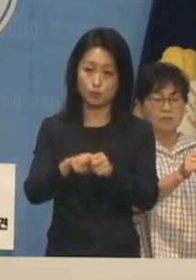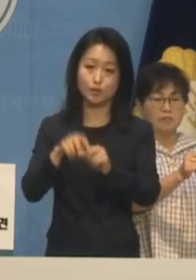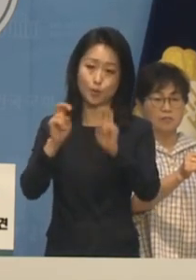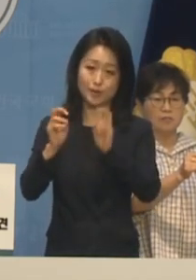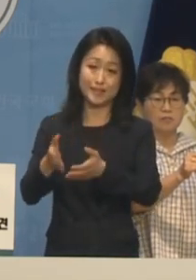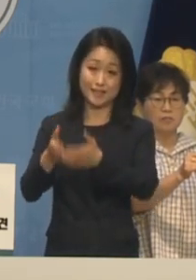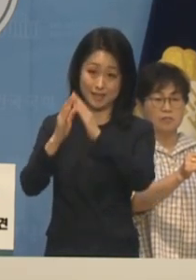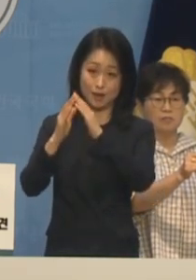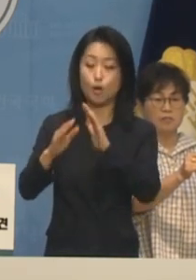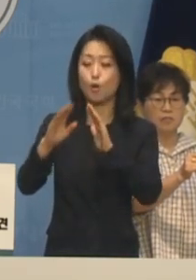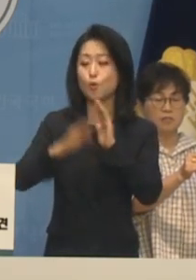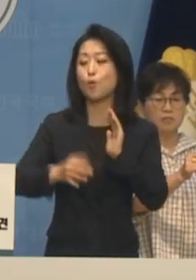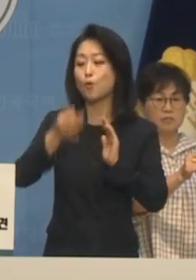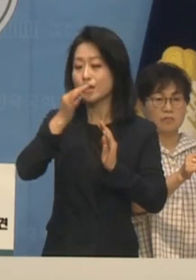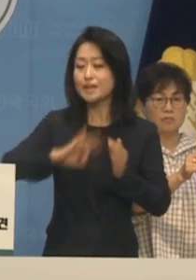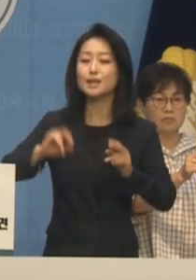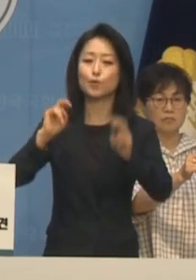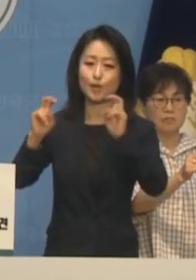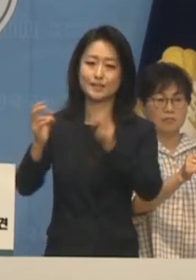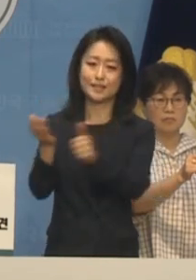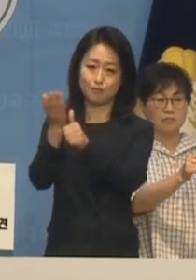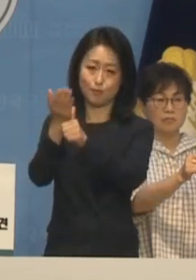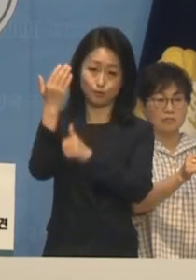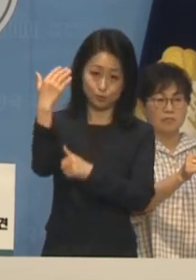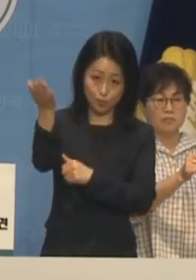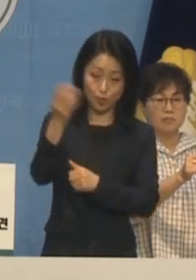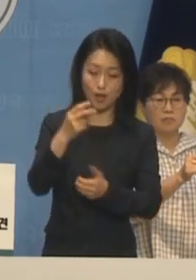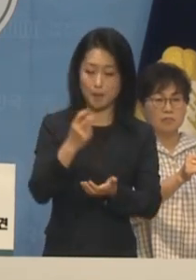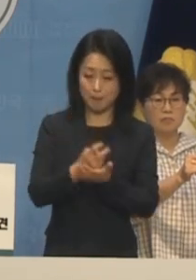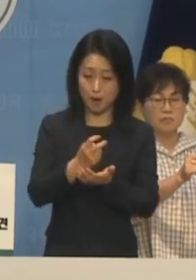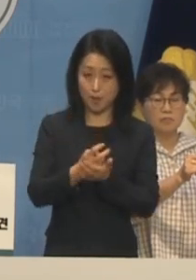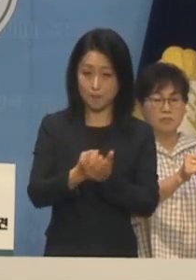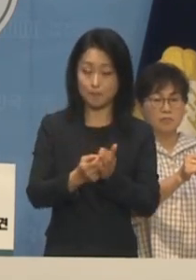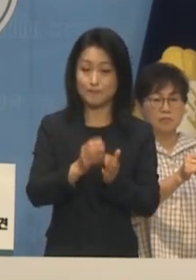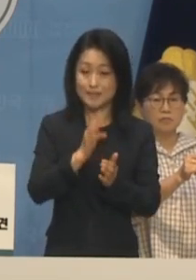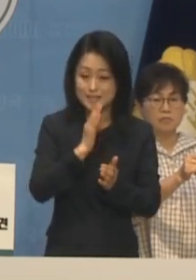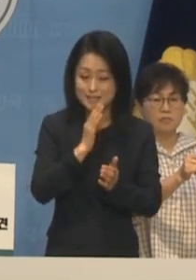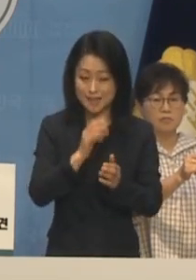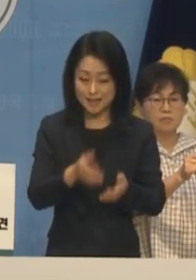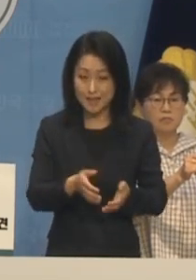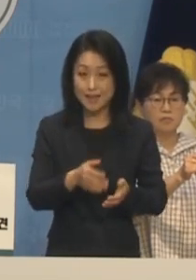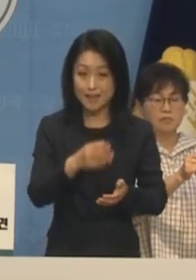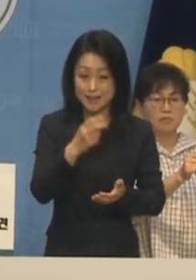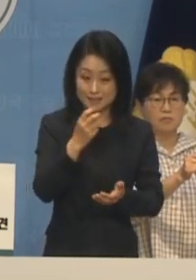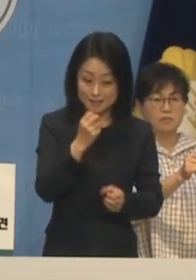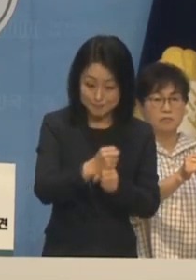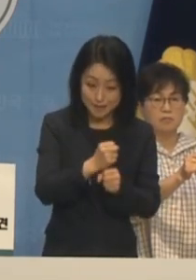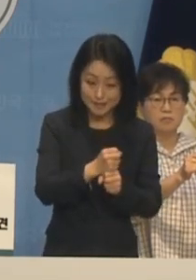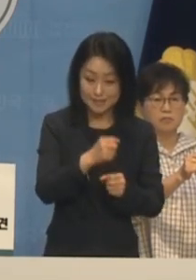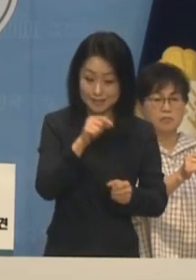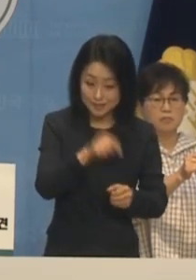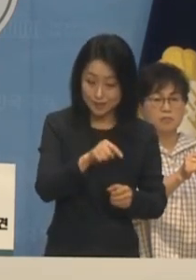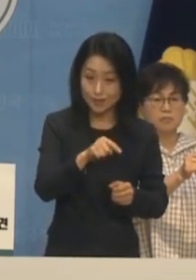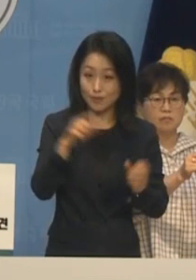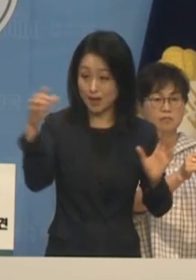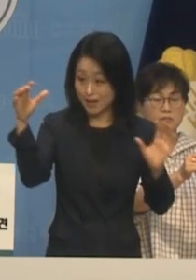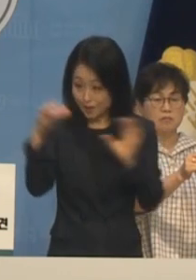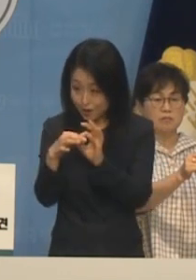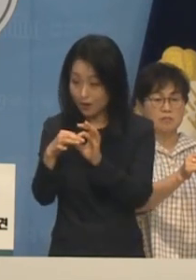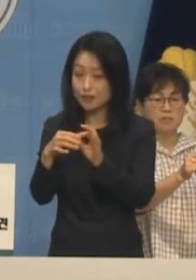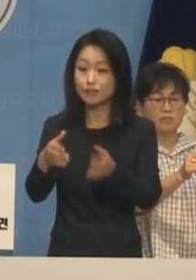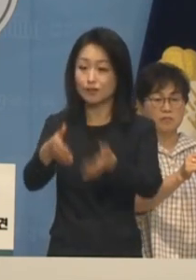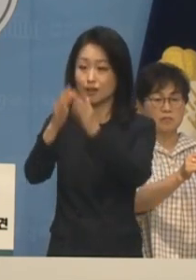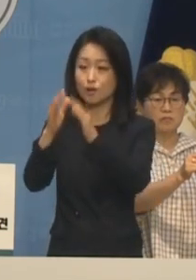공익적 제공기관을 육성하여 법의 실효성을 높일 필요가 있지만 이에 대한 규정이 담겨지지